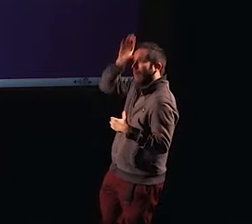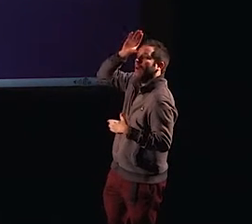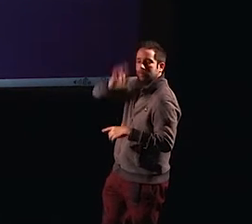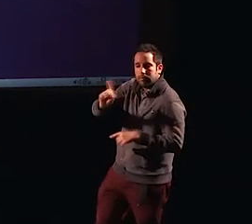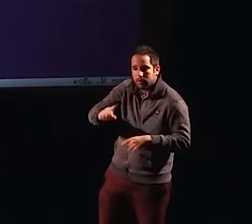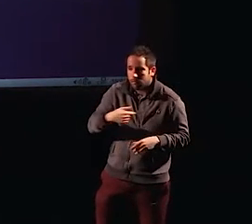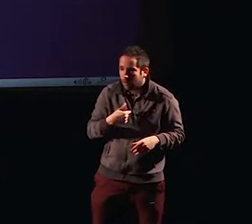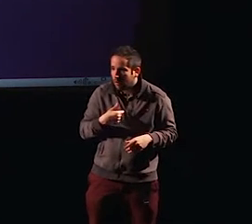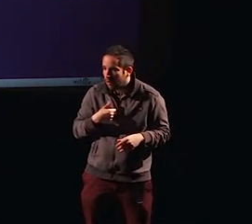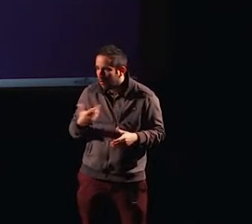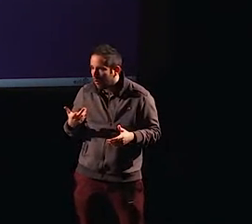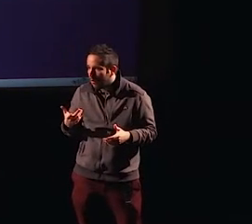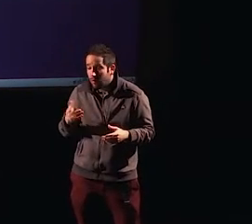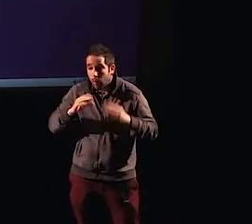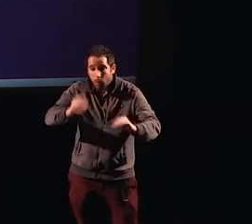que